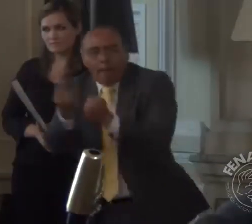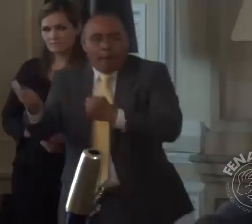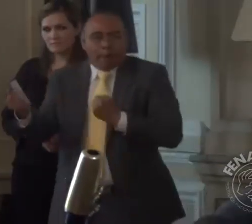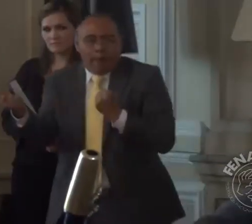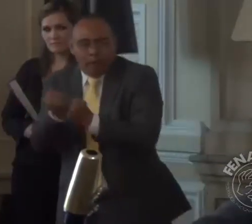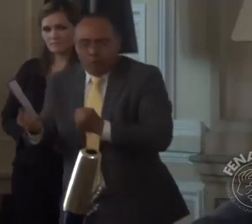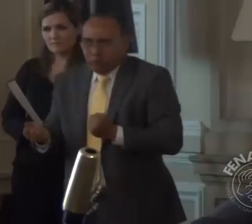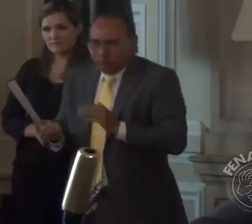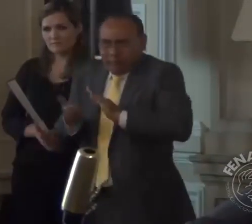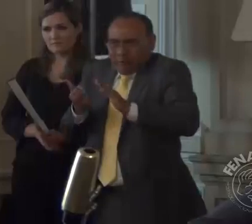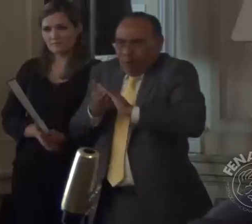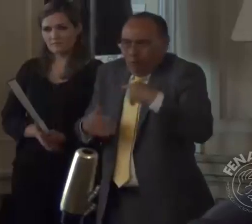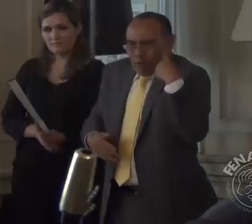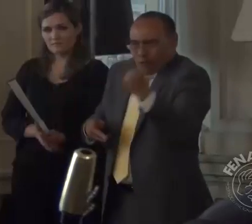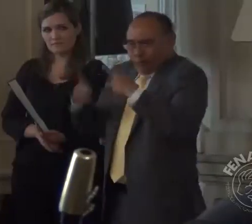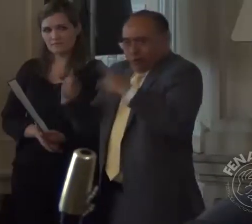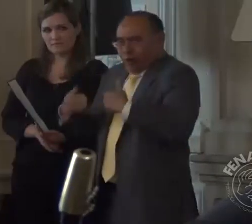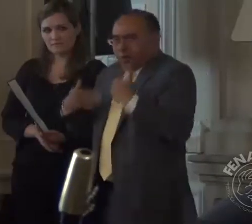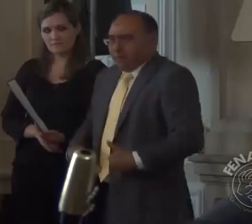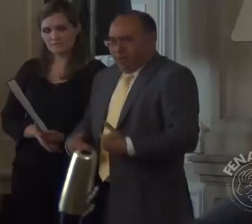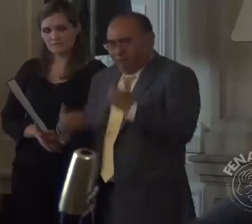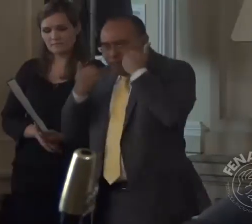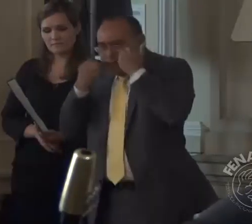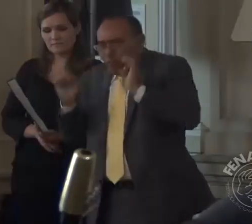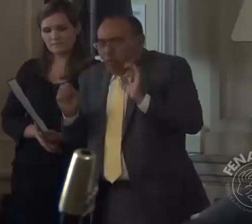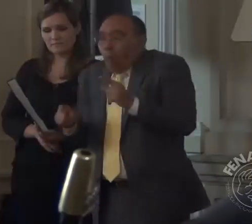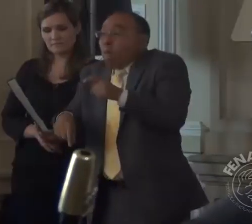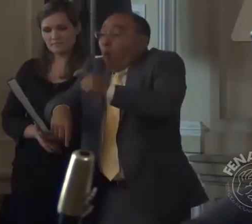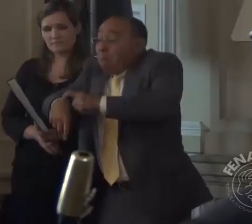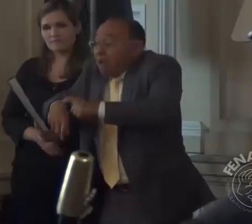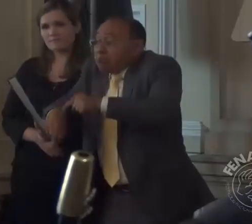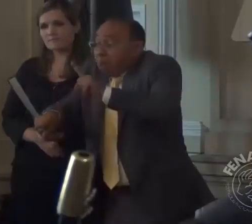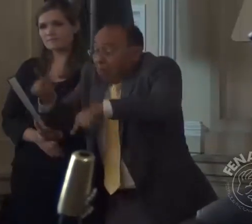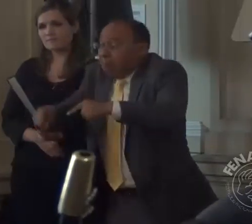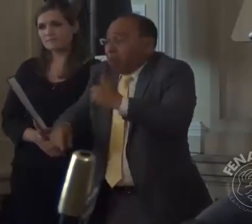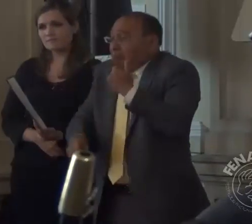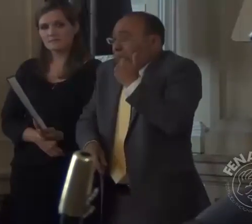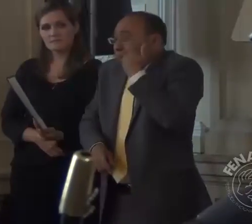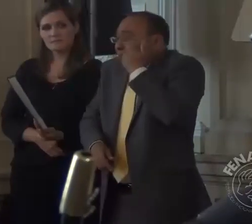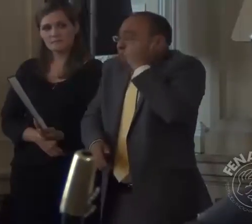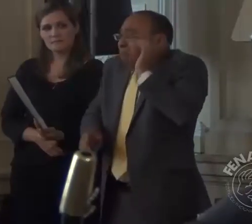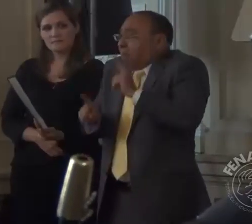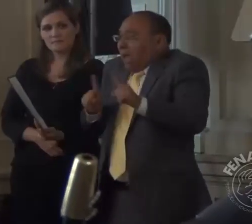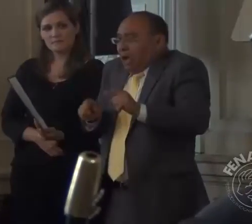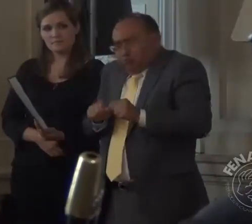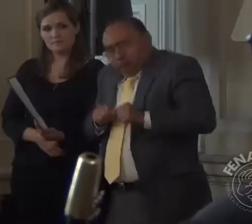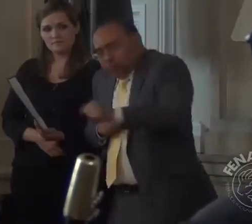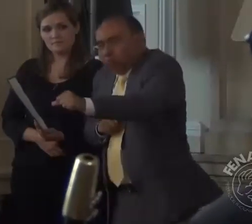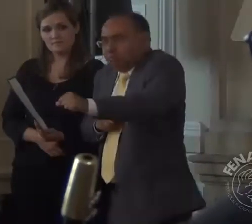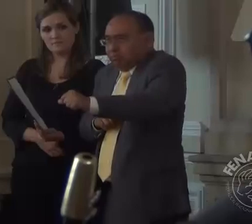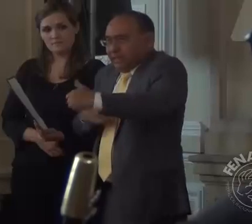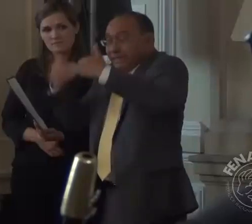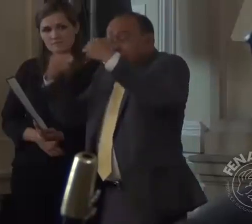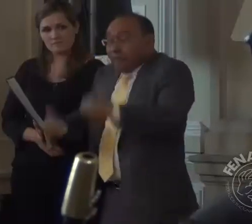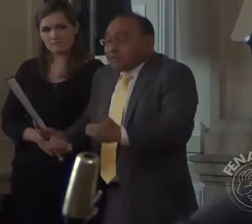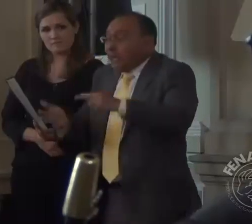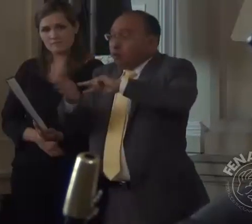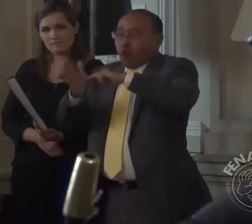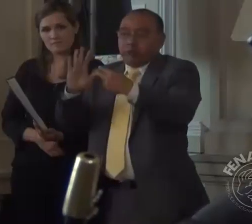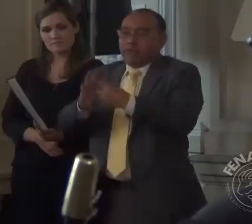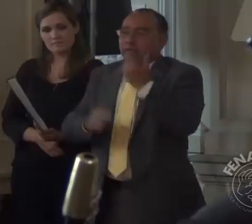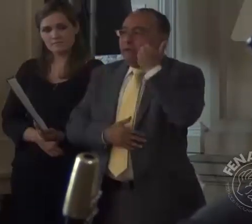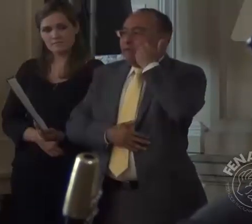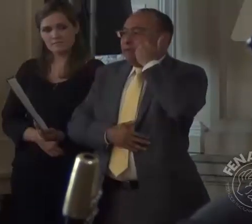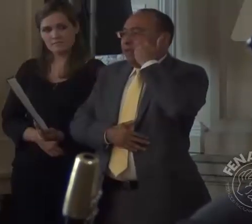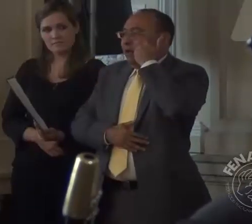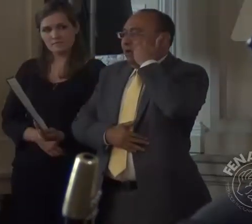algún sentido, que necesitamos algún tipo de apoyo. Nosotros somos personas con discapacidad, pero no personas enfermas. ¿Sí?